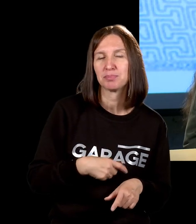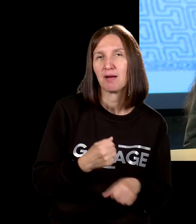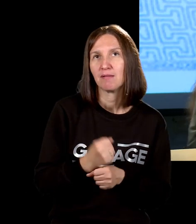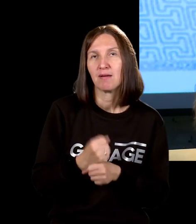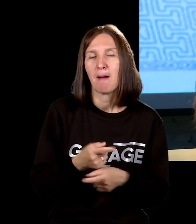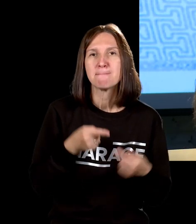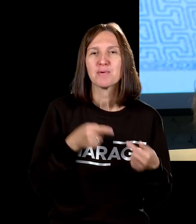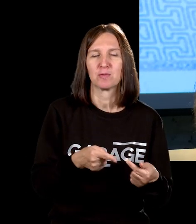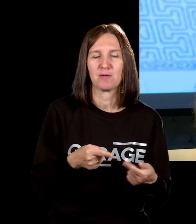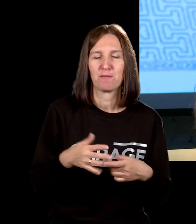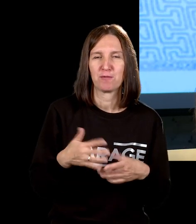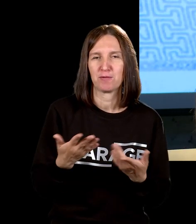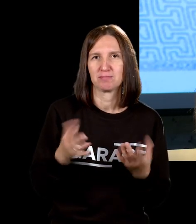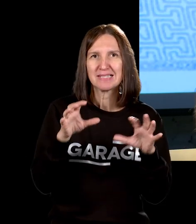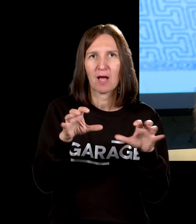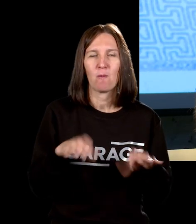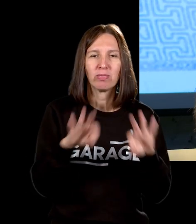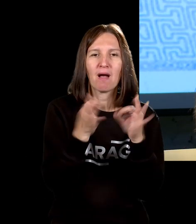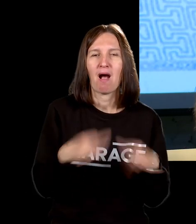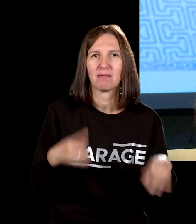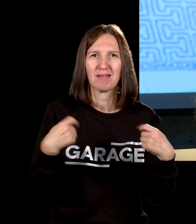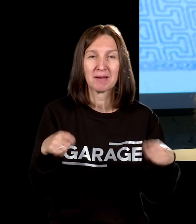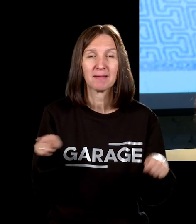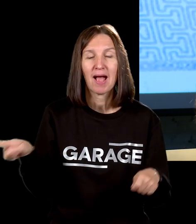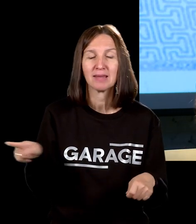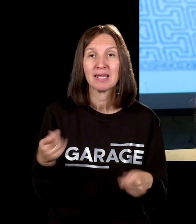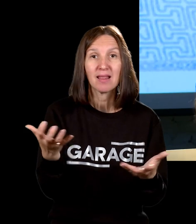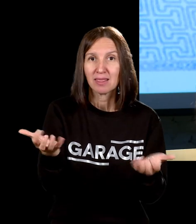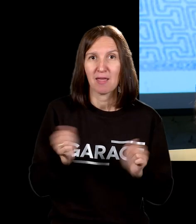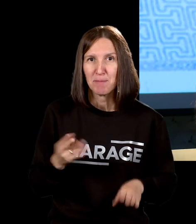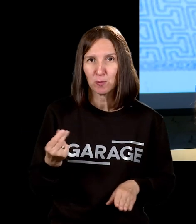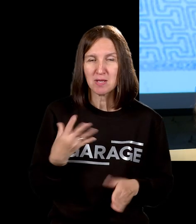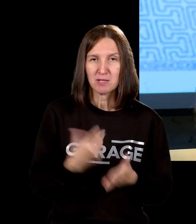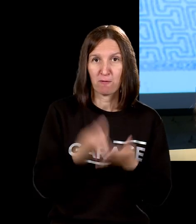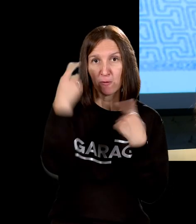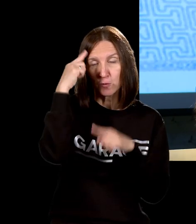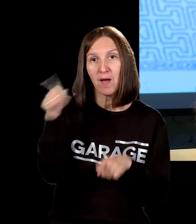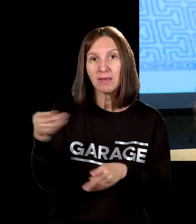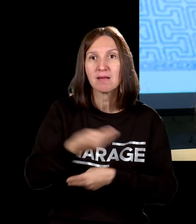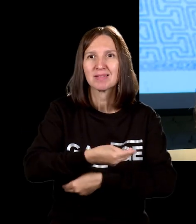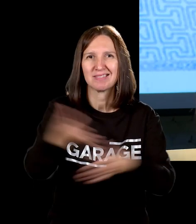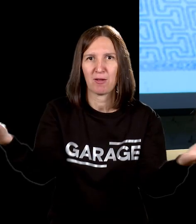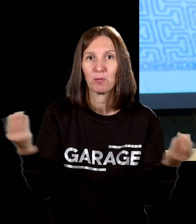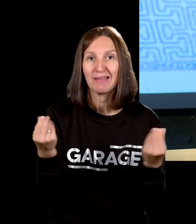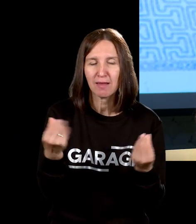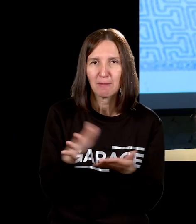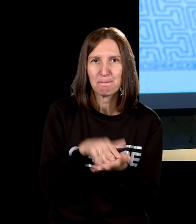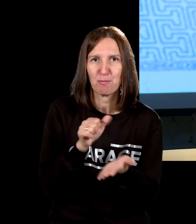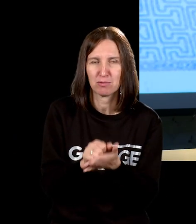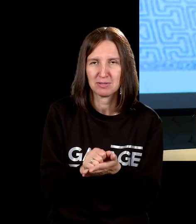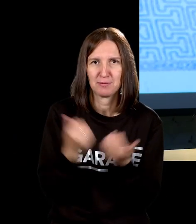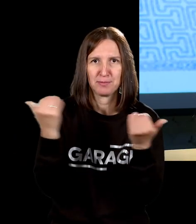это история про деньги, это история про то, что, как бы, что в некоторых случаях испорченная купюра, вандализированная, что вообще-то